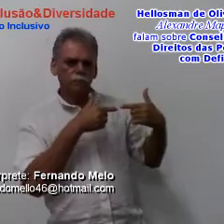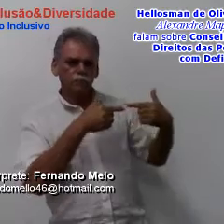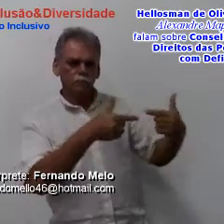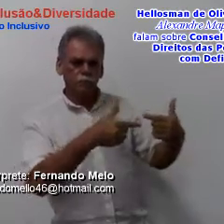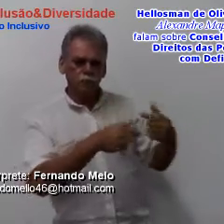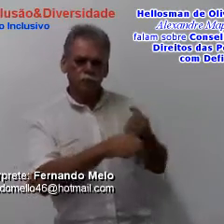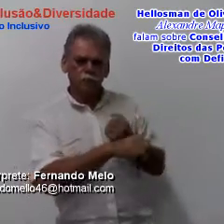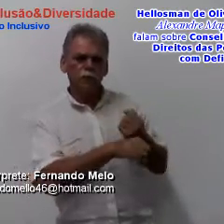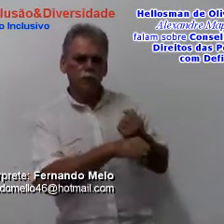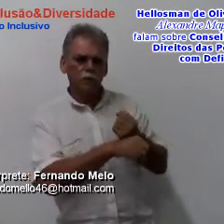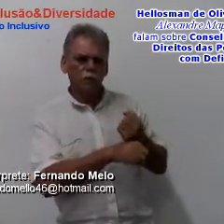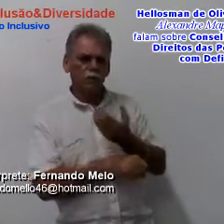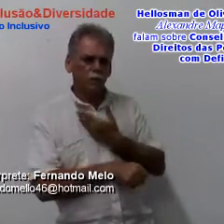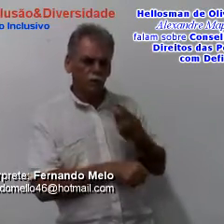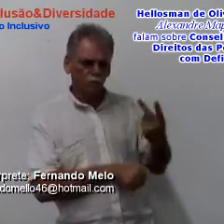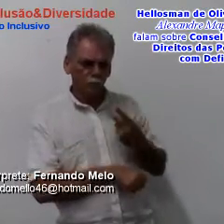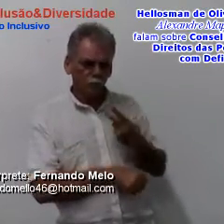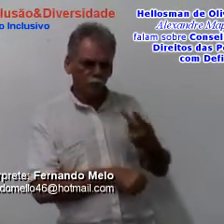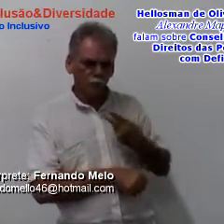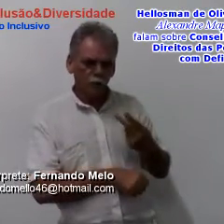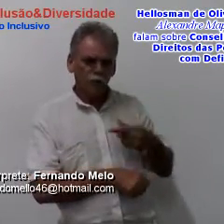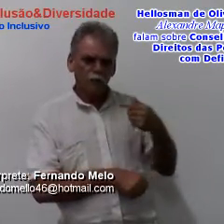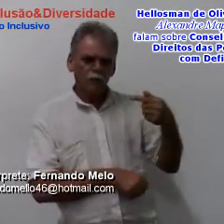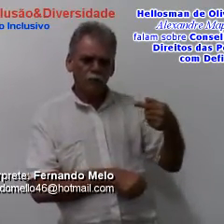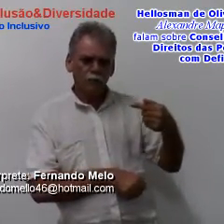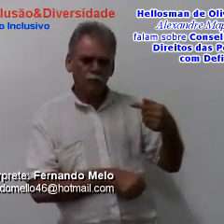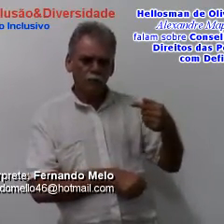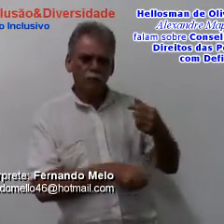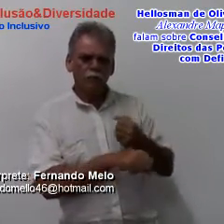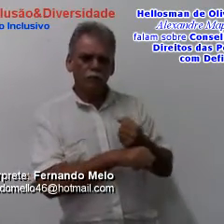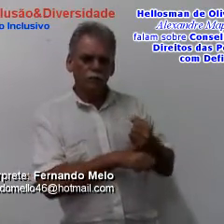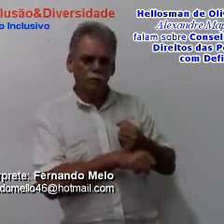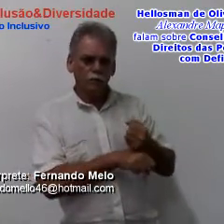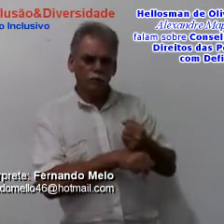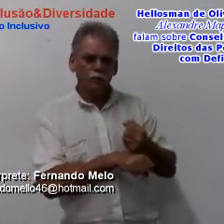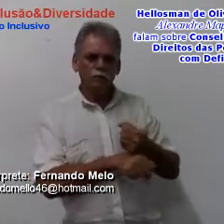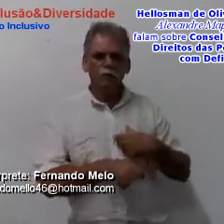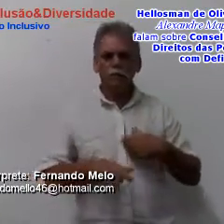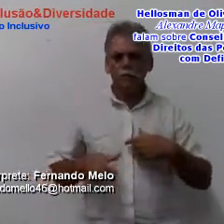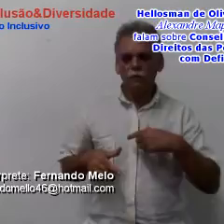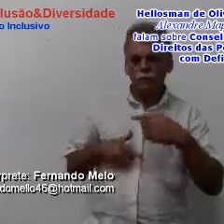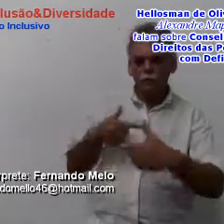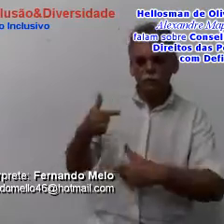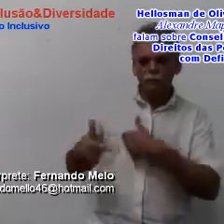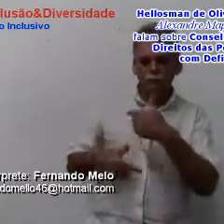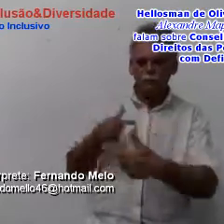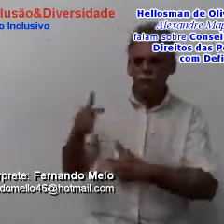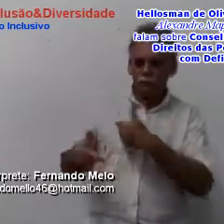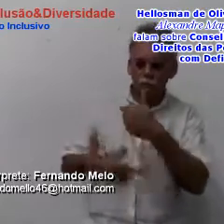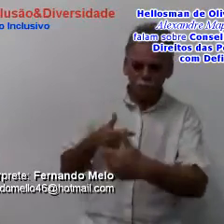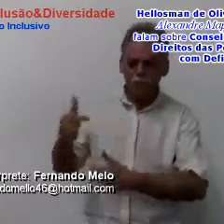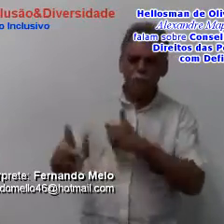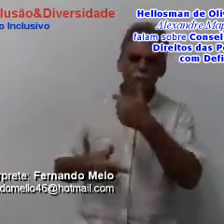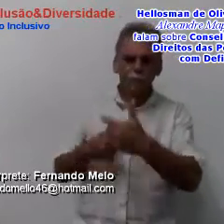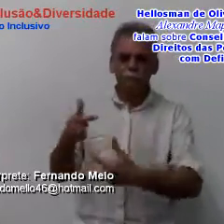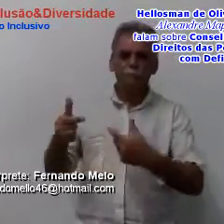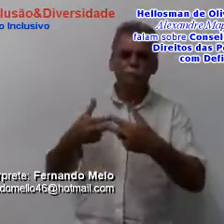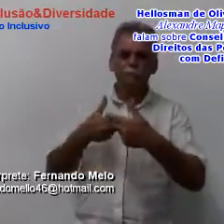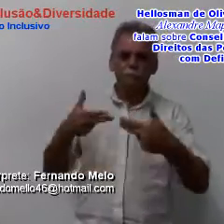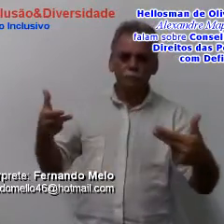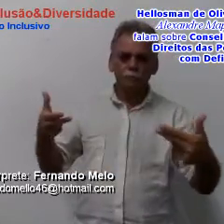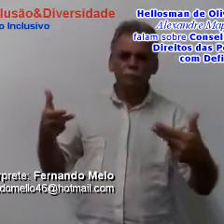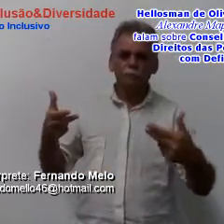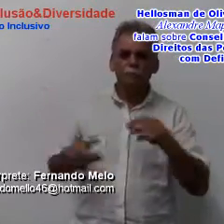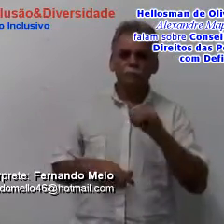Quantos anos que a gente se conhece, Elosban? Estamos na batalha na defesa de direitos